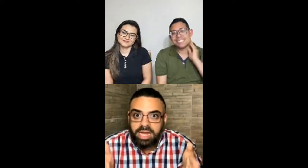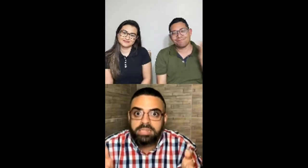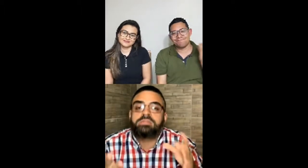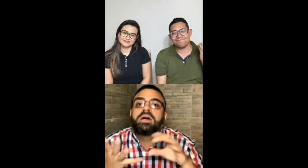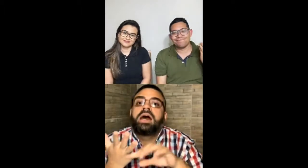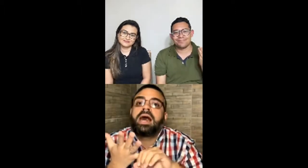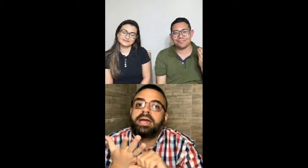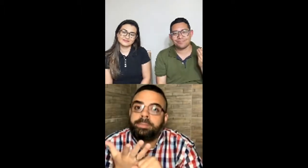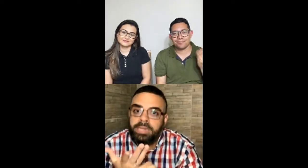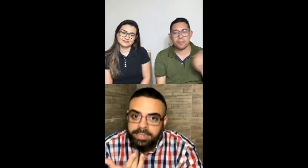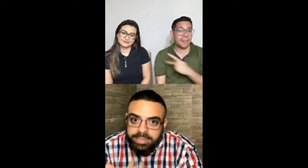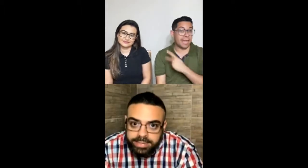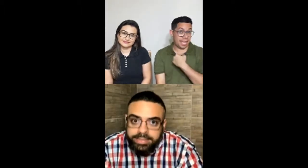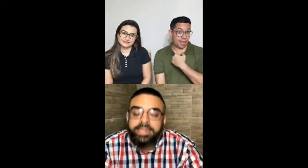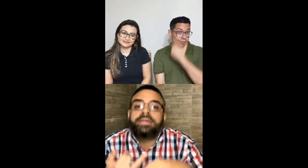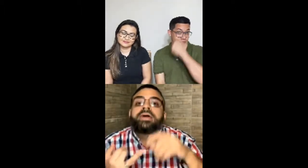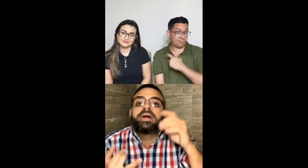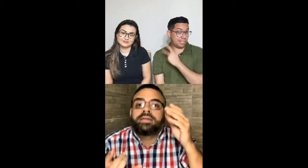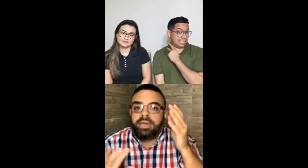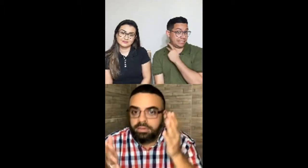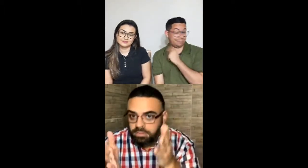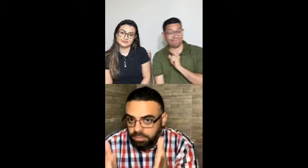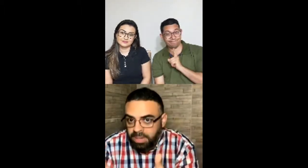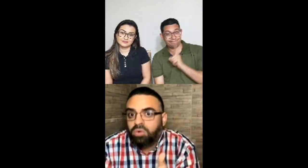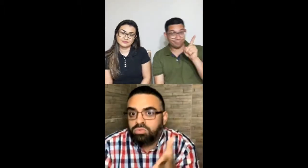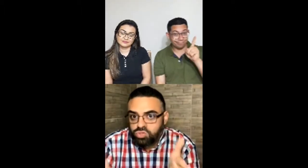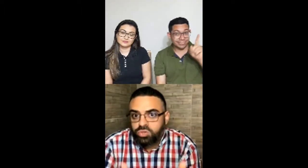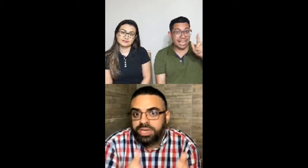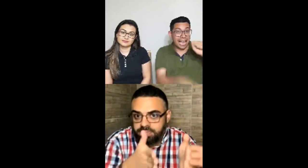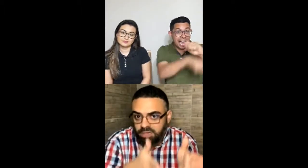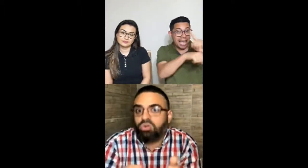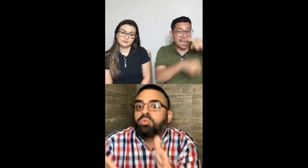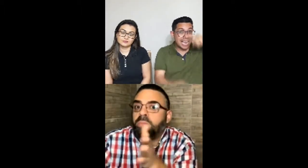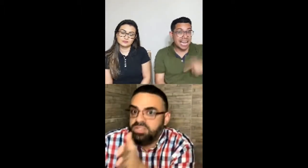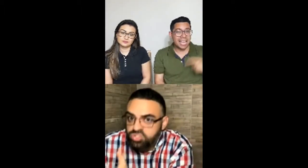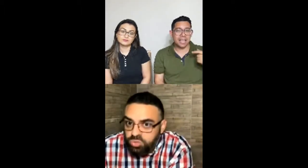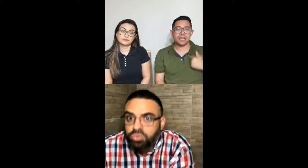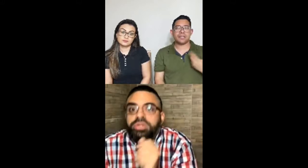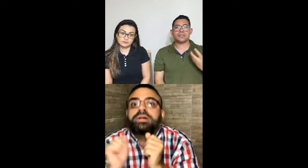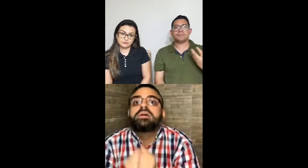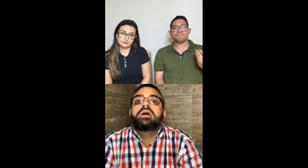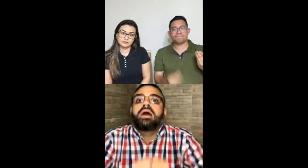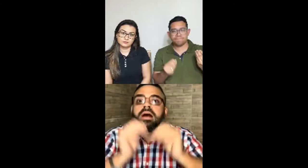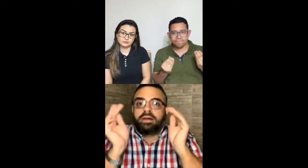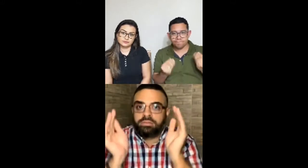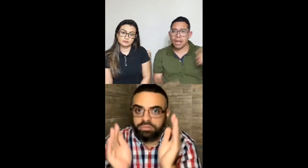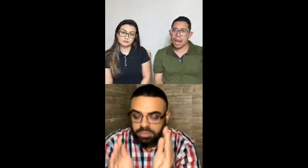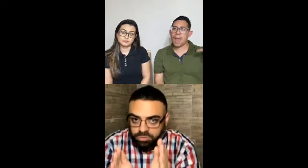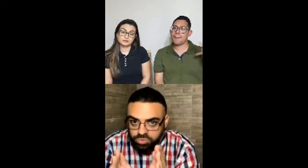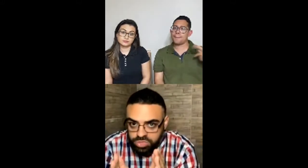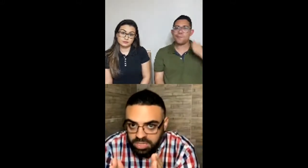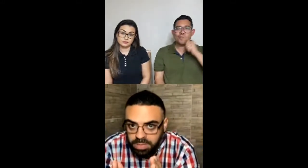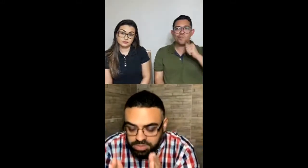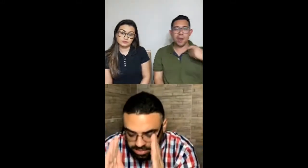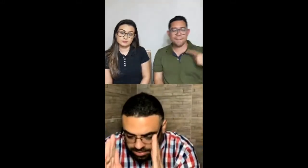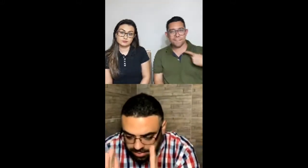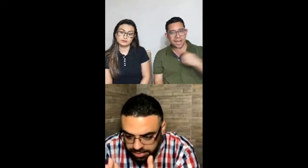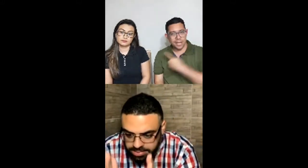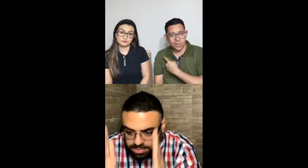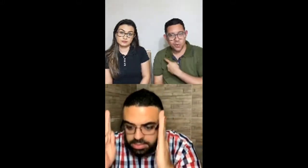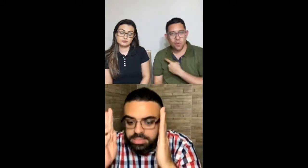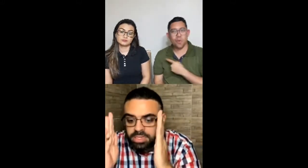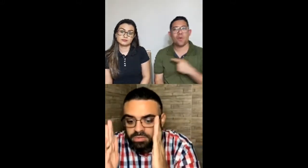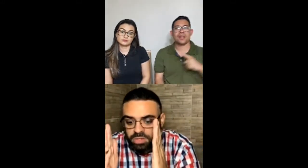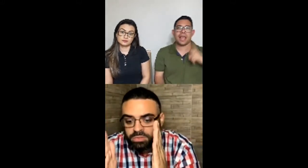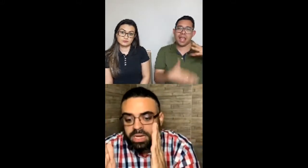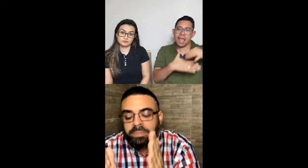fonte. Então tinha o pacote completo do pentecostal clássico. A irmã líder, que é, para alguns conhecem